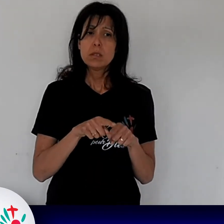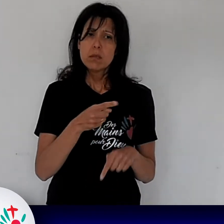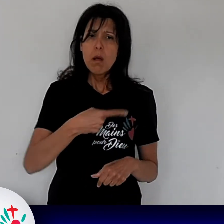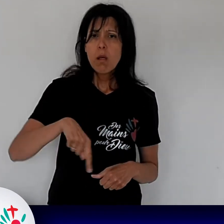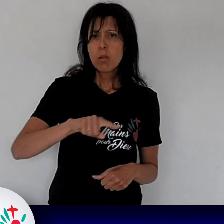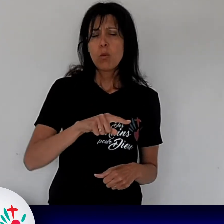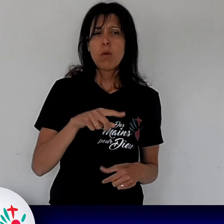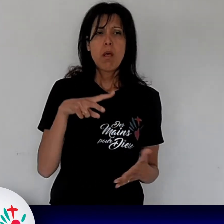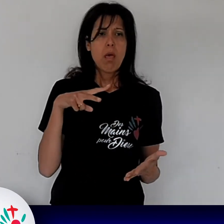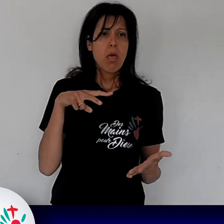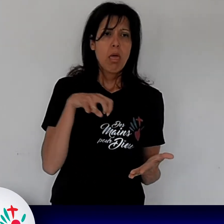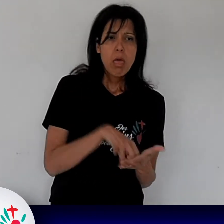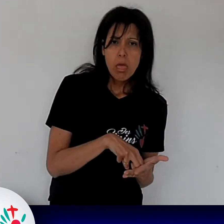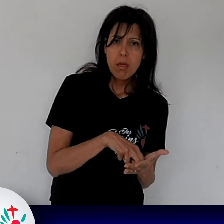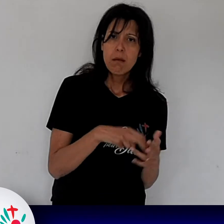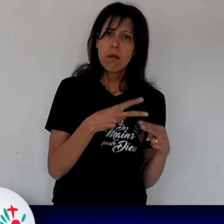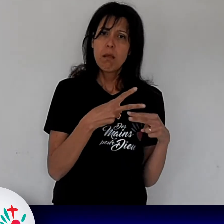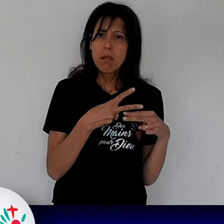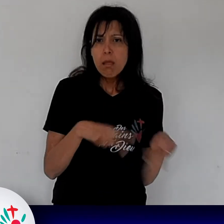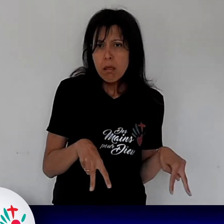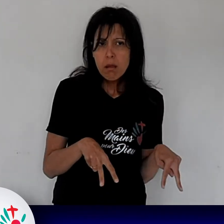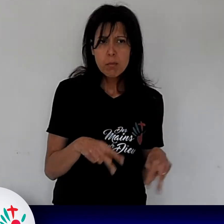entendons peut nous abattre.